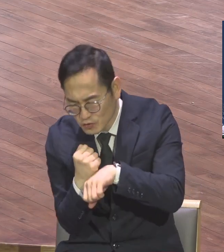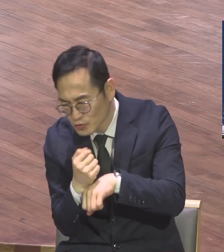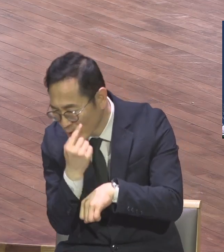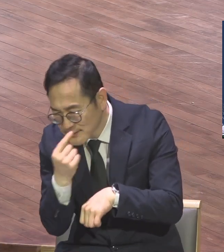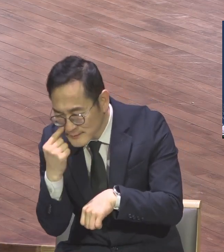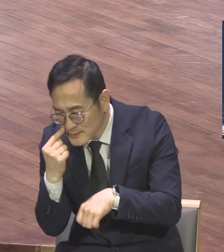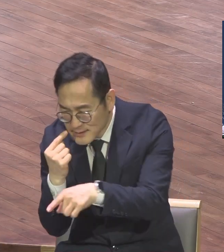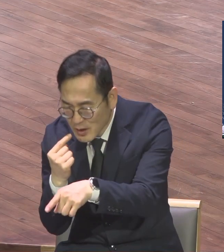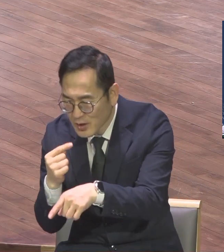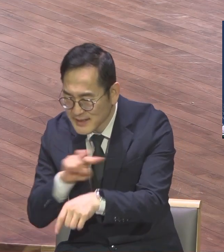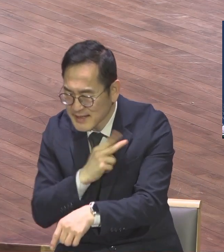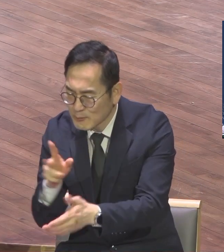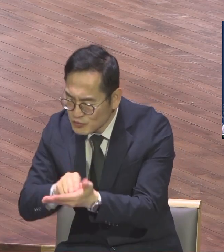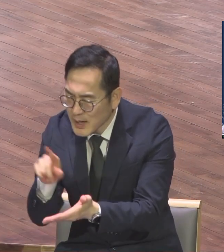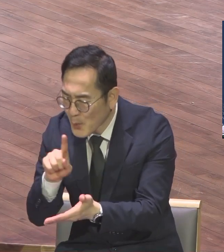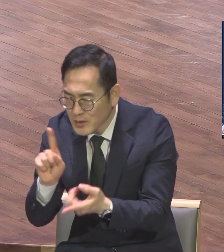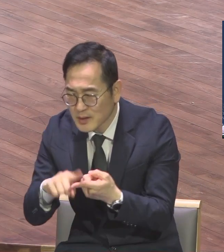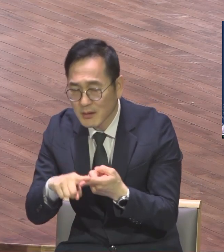주어졌습니다.